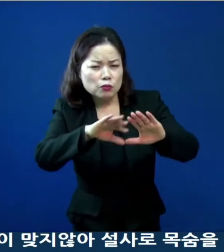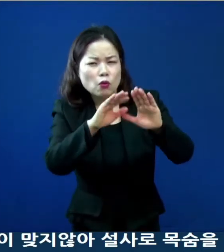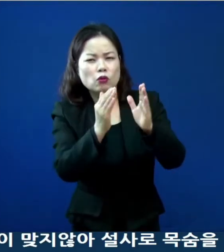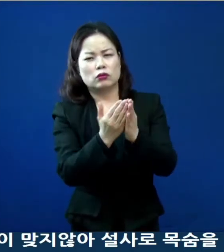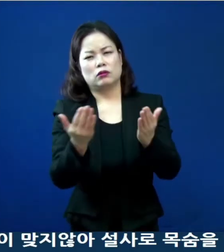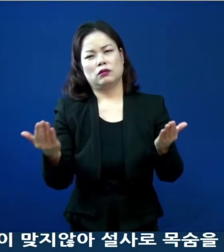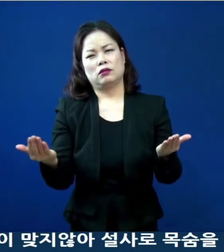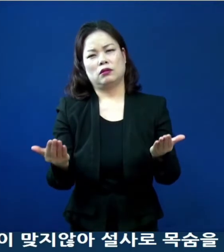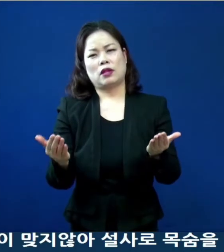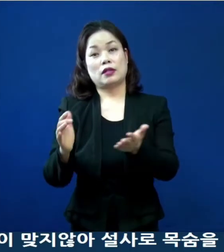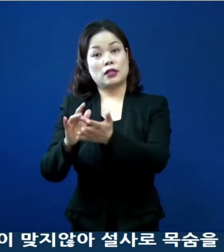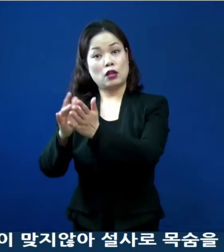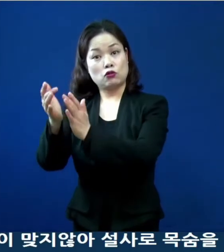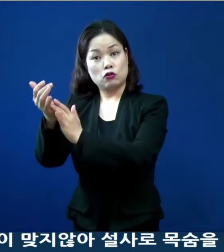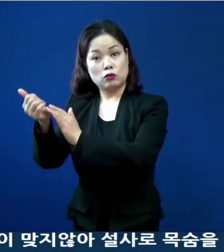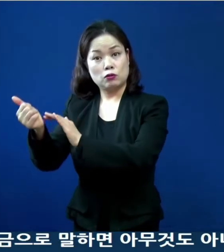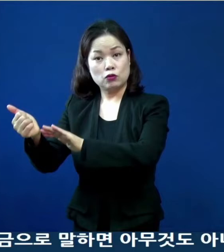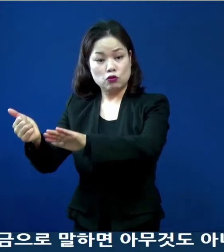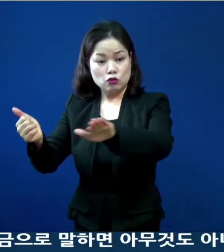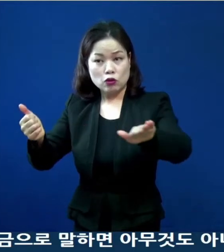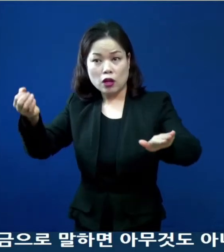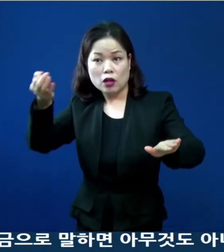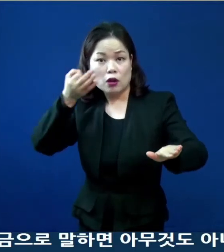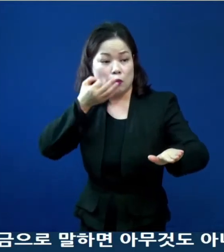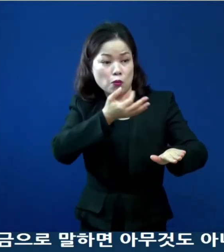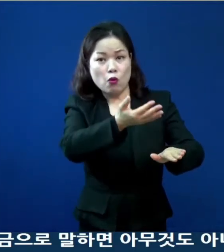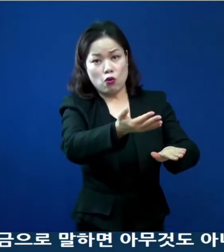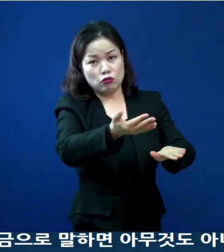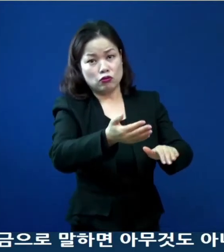일들이 예수님이 우리에게 보여준 모습입니다.